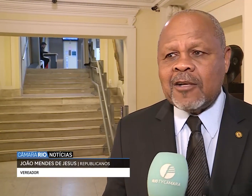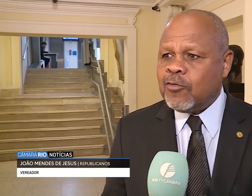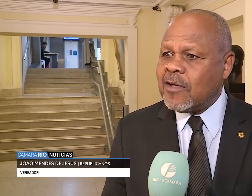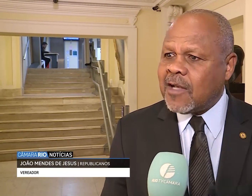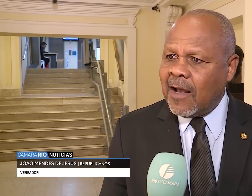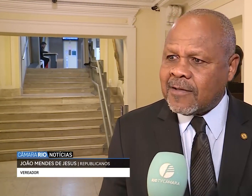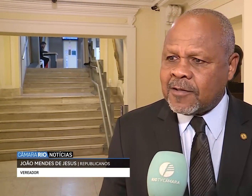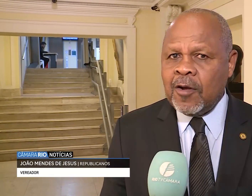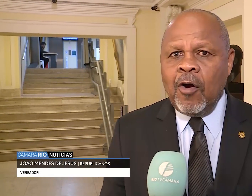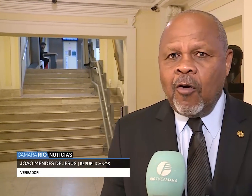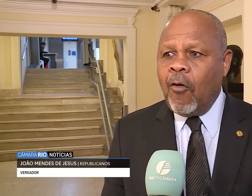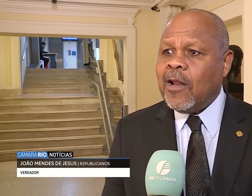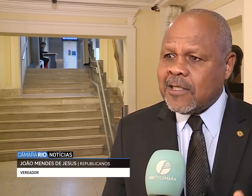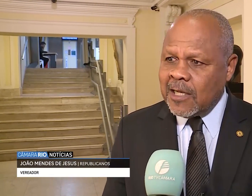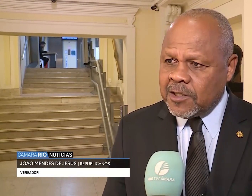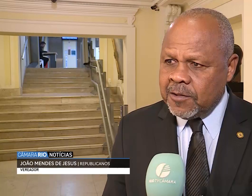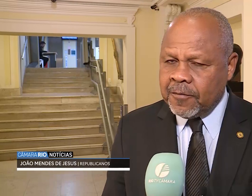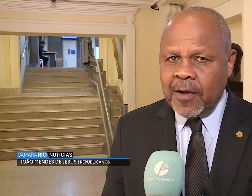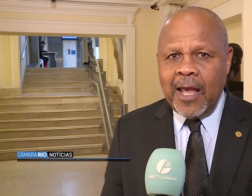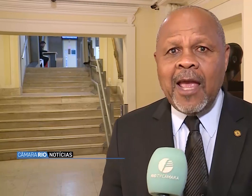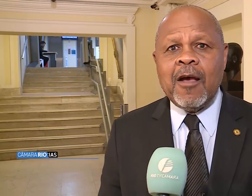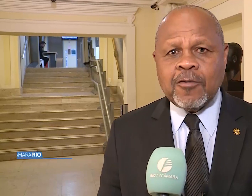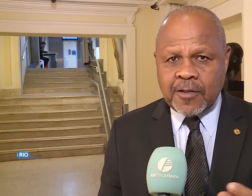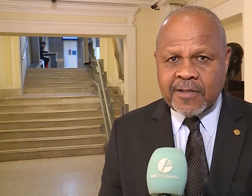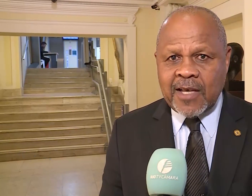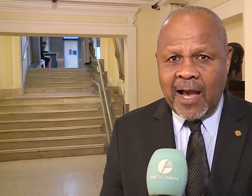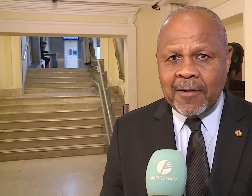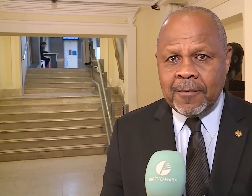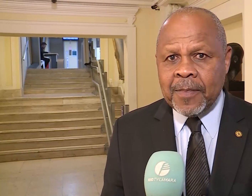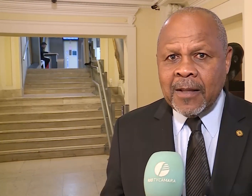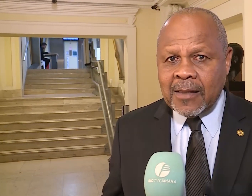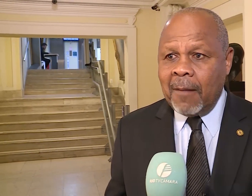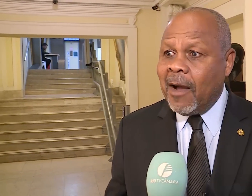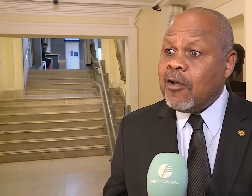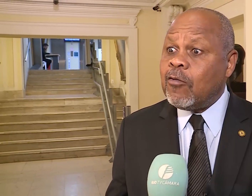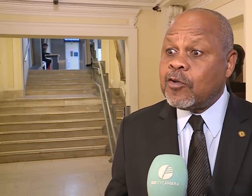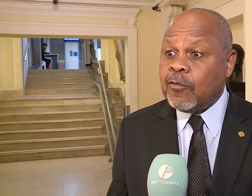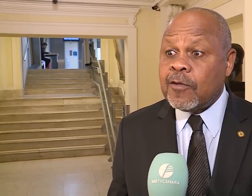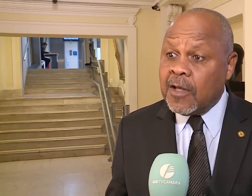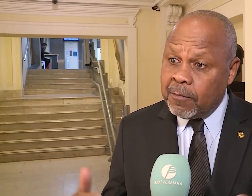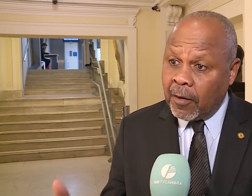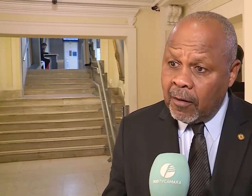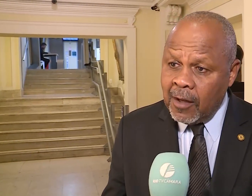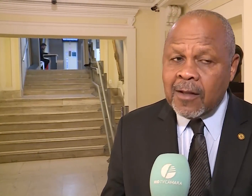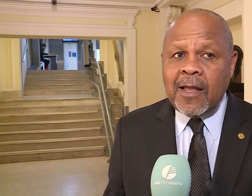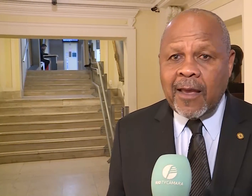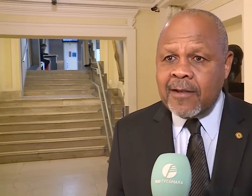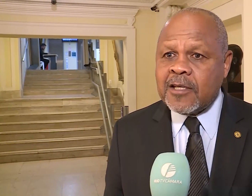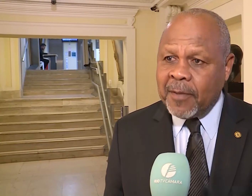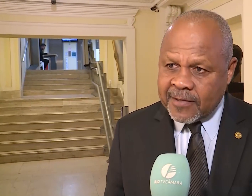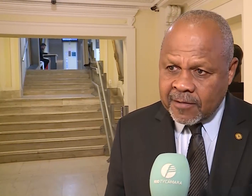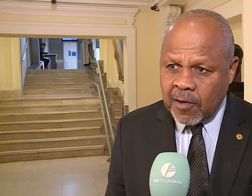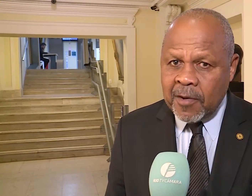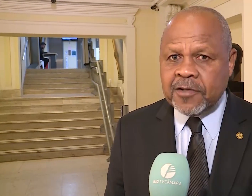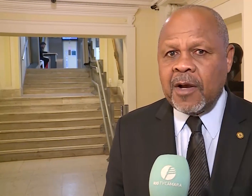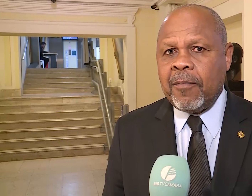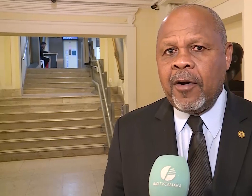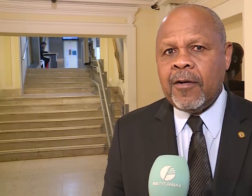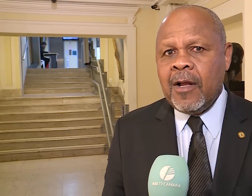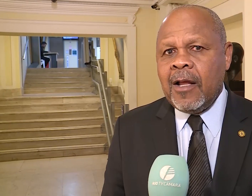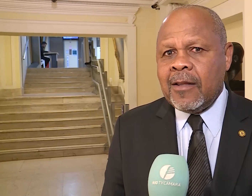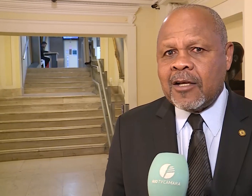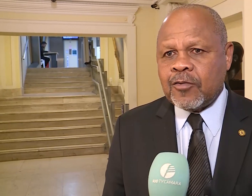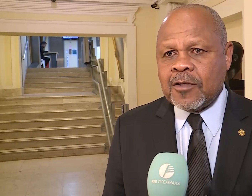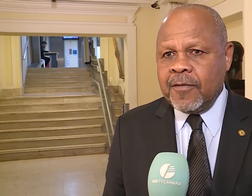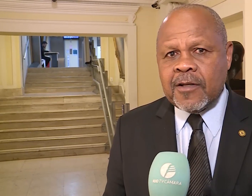que as duas casas, o Legislativo e o Judiciário, trabalhem conjuntos em prol daqueles que precisam realmente de